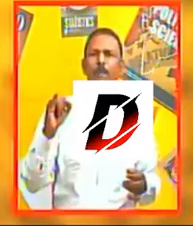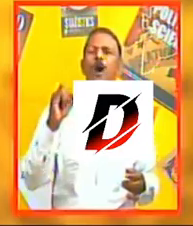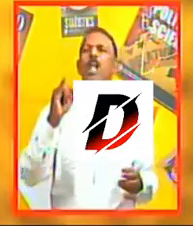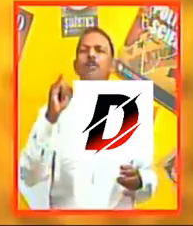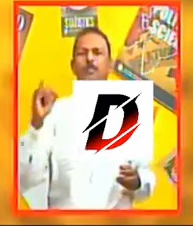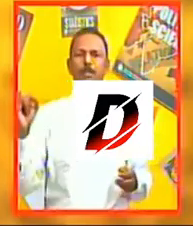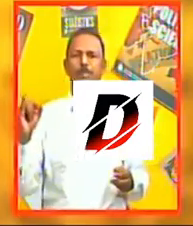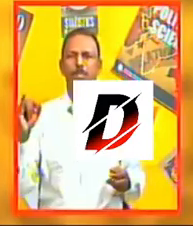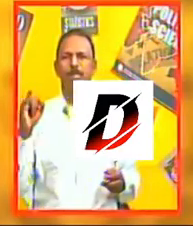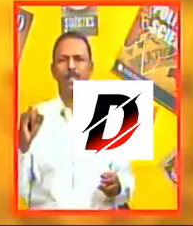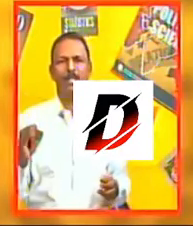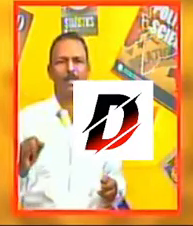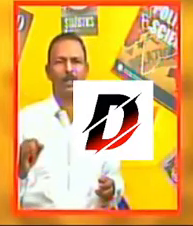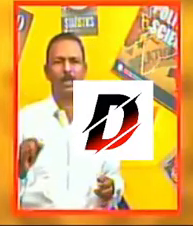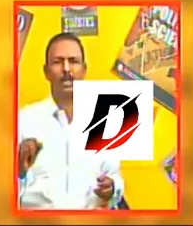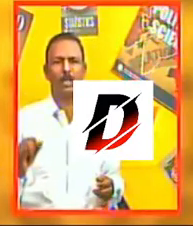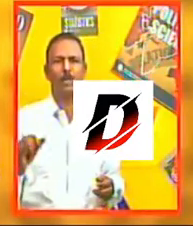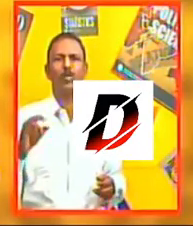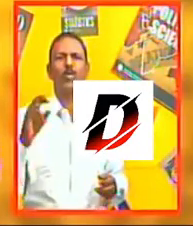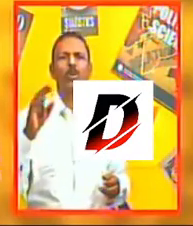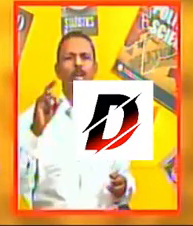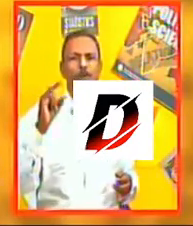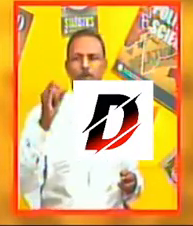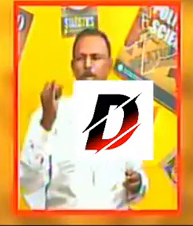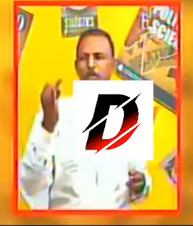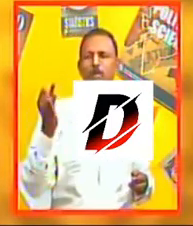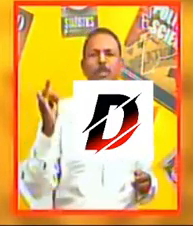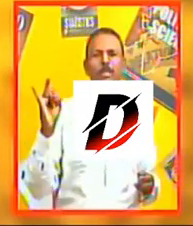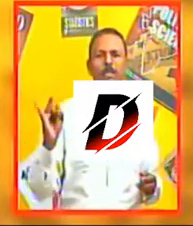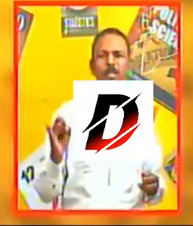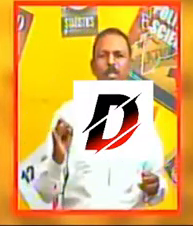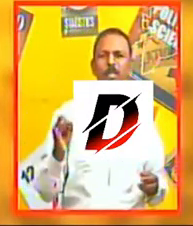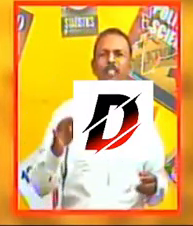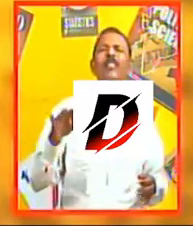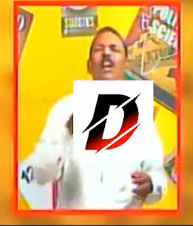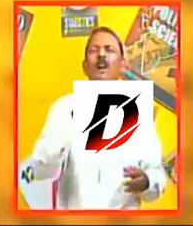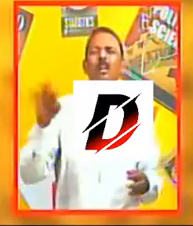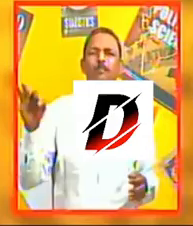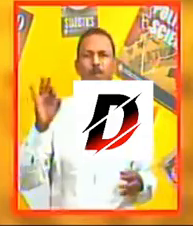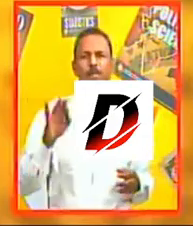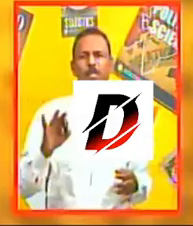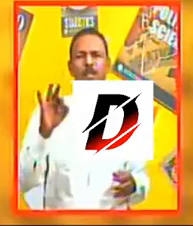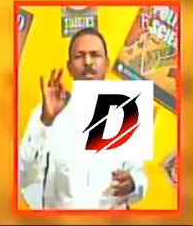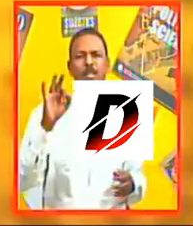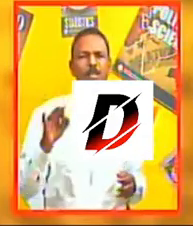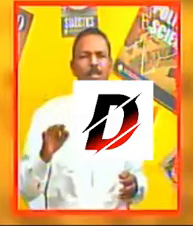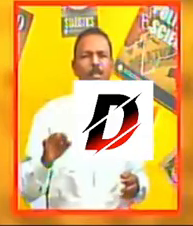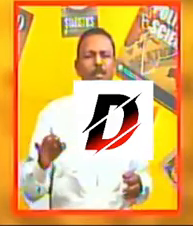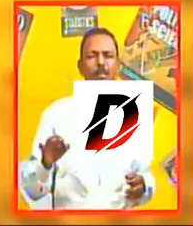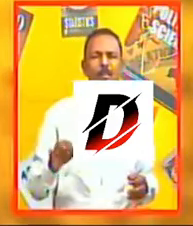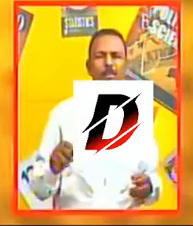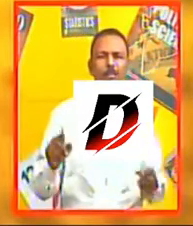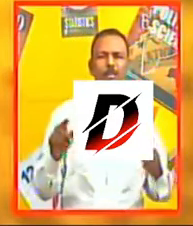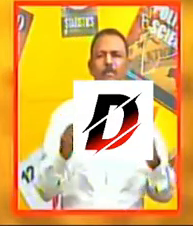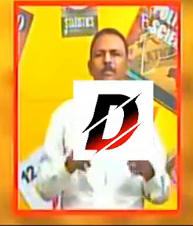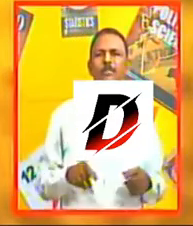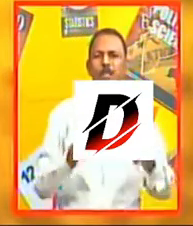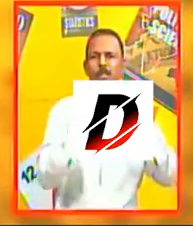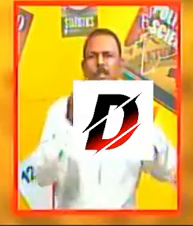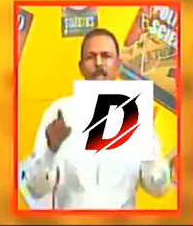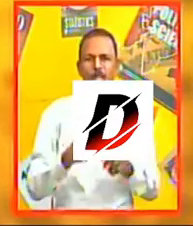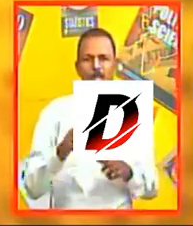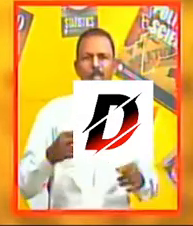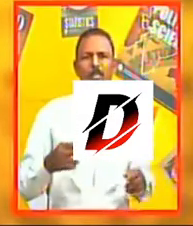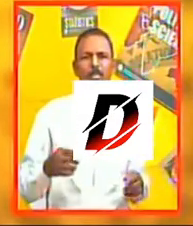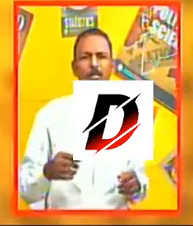அப்பறம் பரவாயில்ல சொல்லிக்கலாம் சொல்லுங்க. மாலவ பீடபூமி, சோட்டா நாகபுரி பீடபூமி, தக்கான பீடபூமி. இதை பார்க்கறதுக்கு